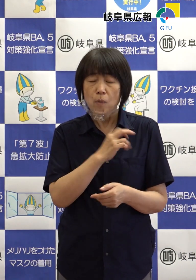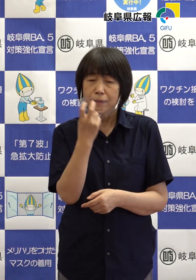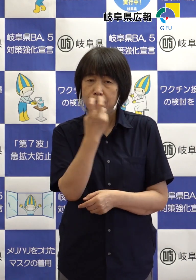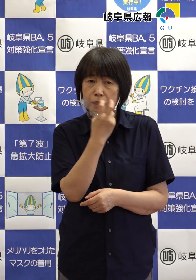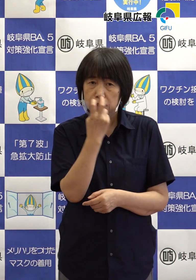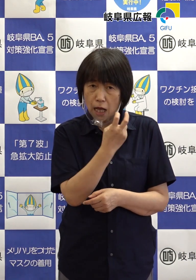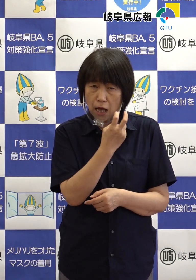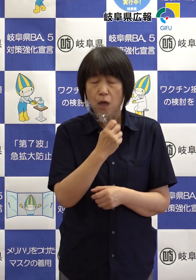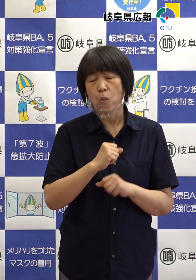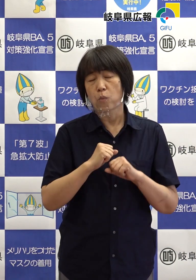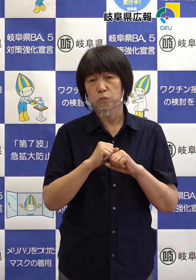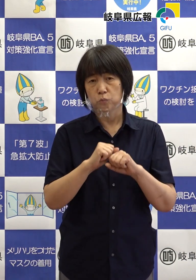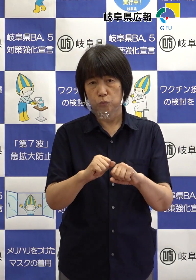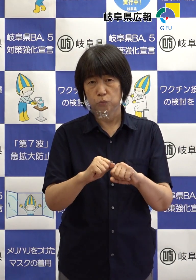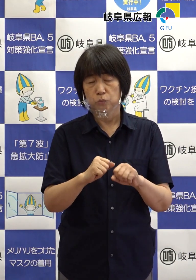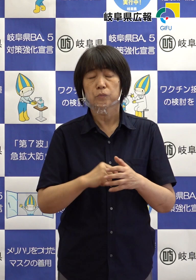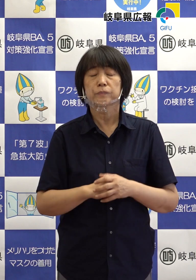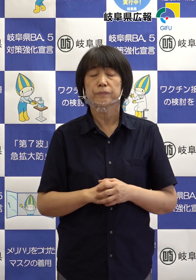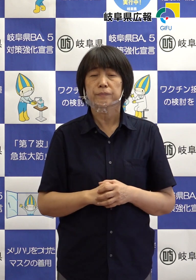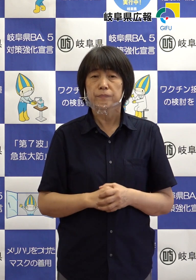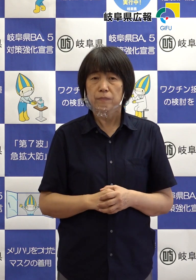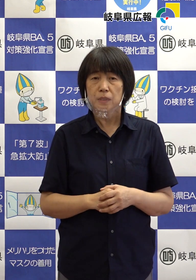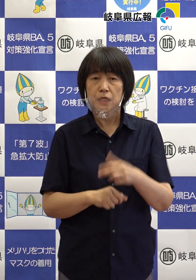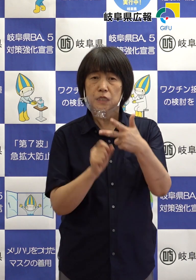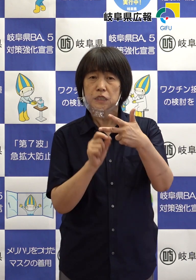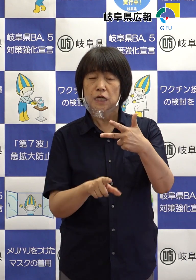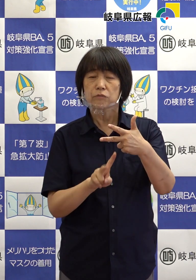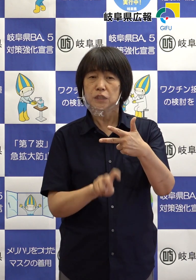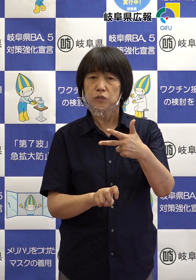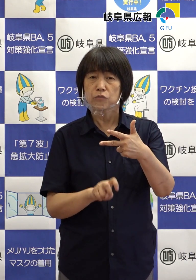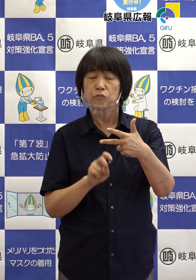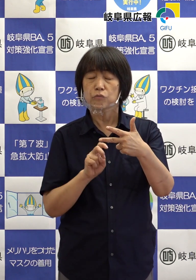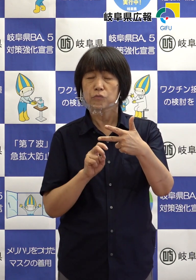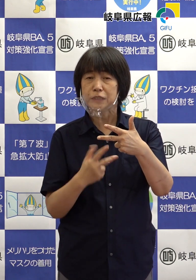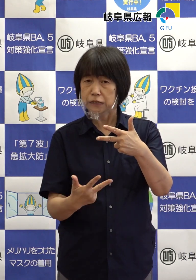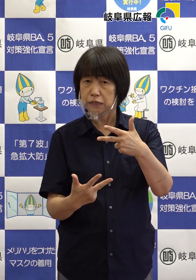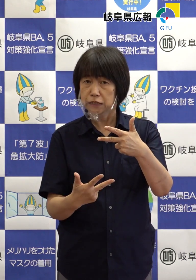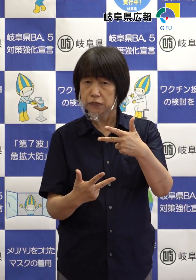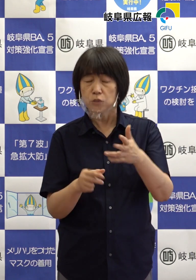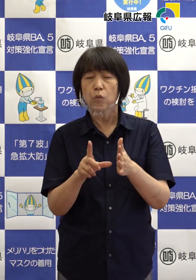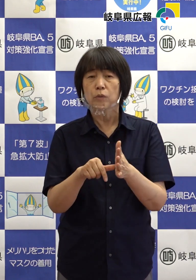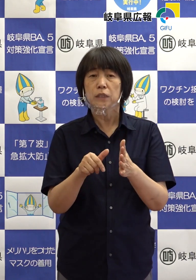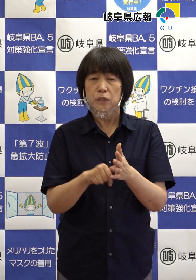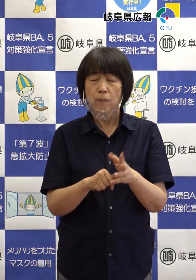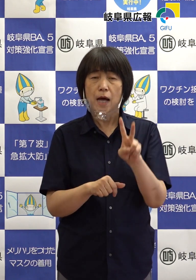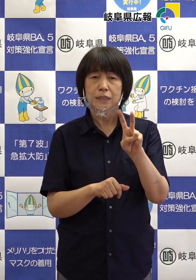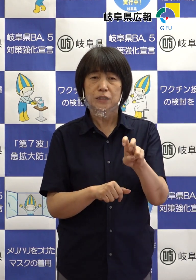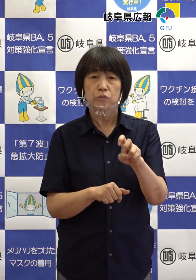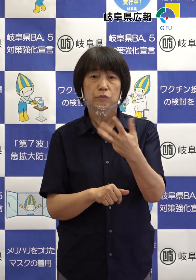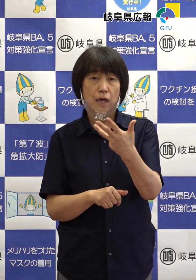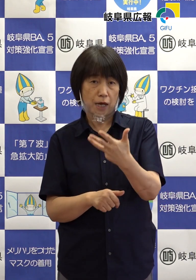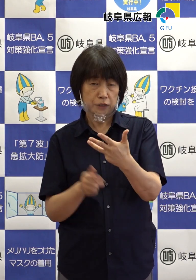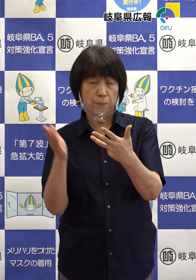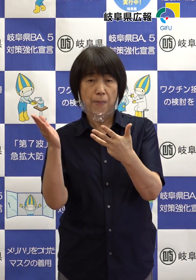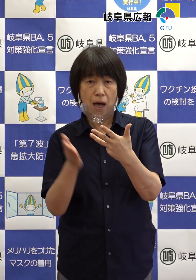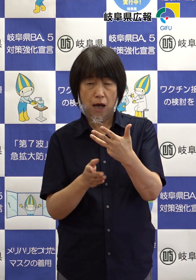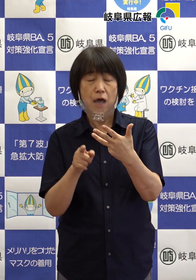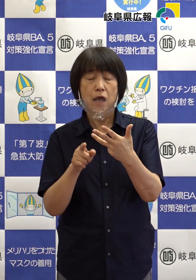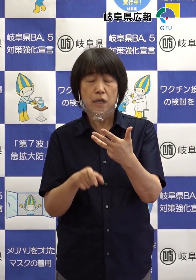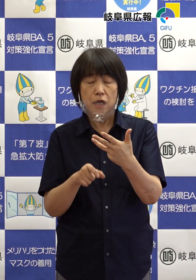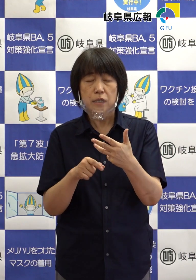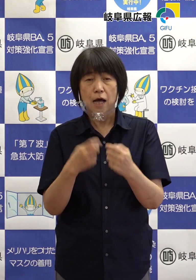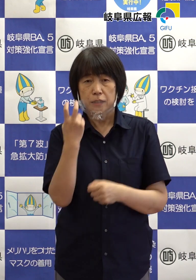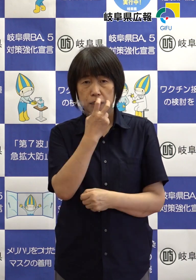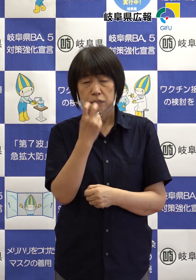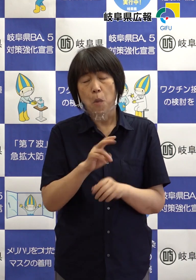いうことでひちがつじゅうしん時点ではあの28%の方が受けておられたんですね今や